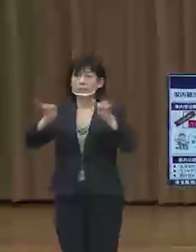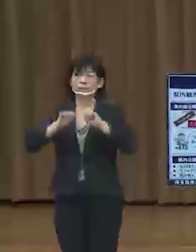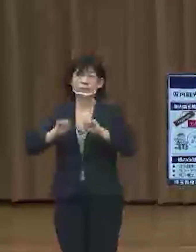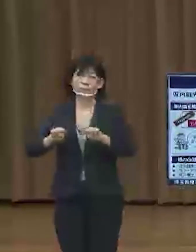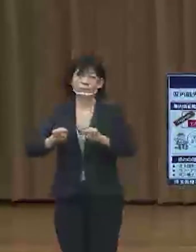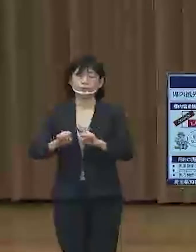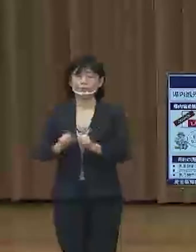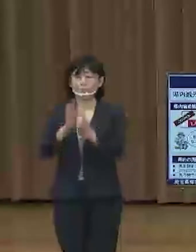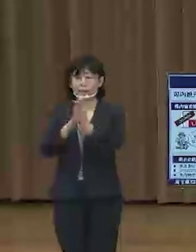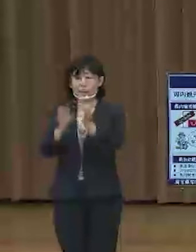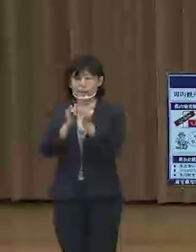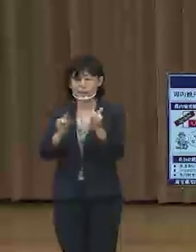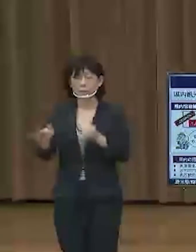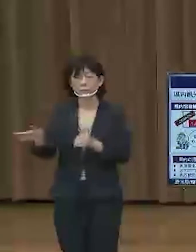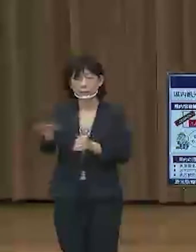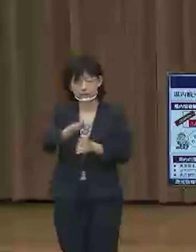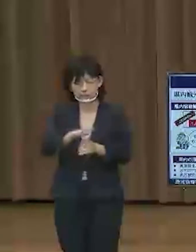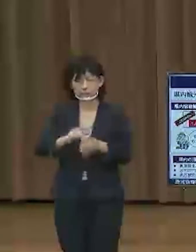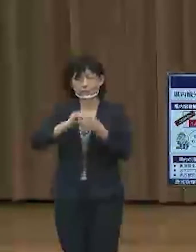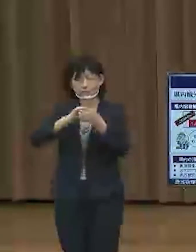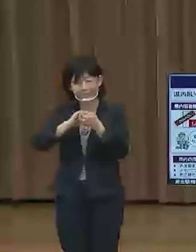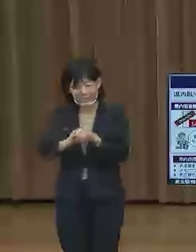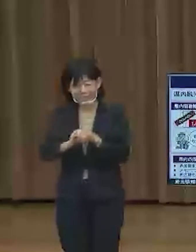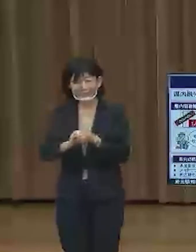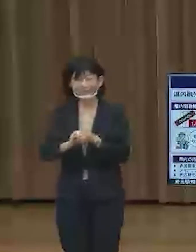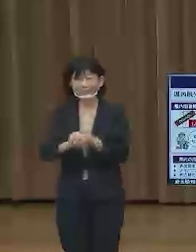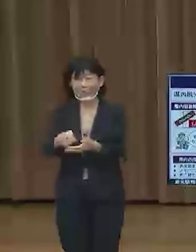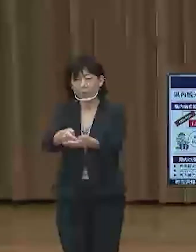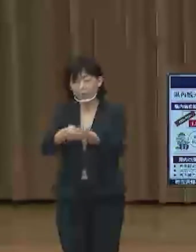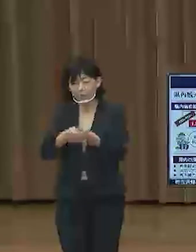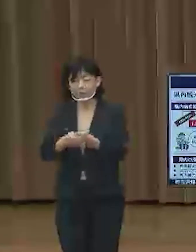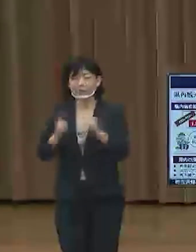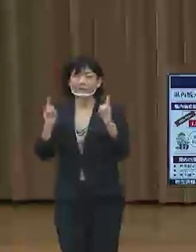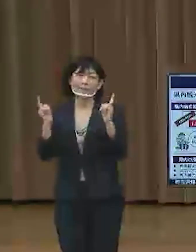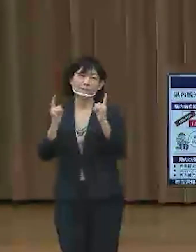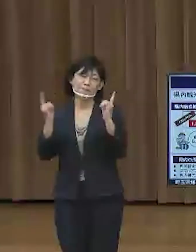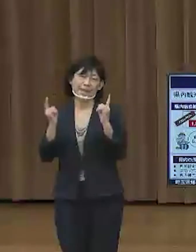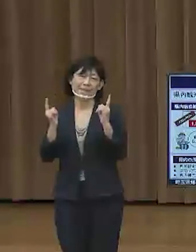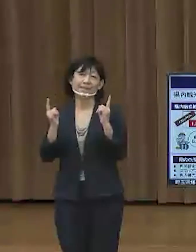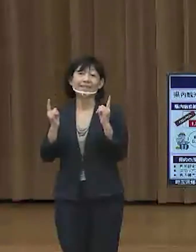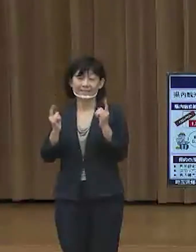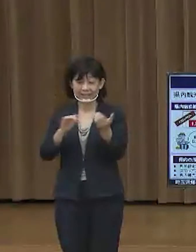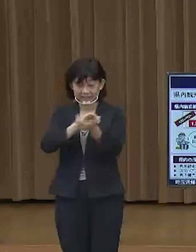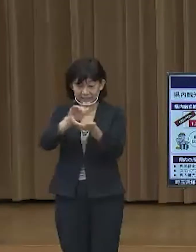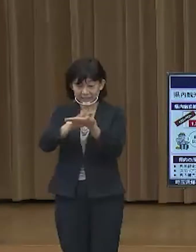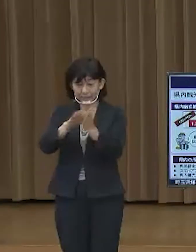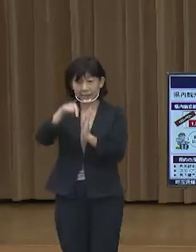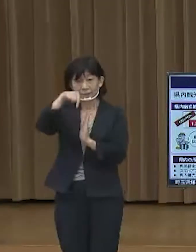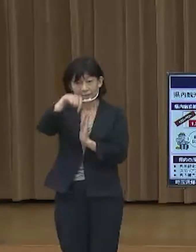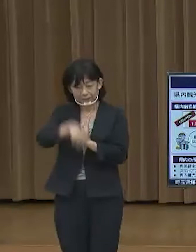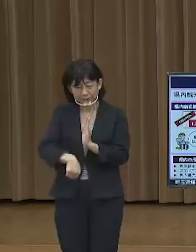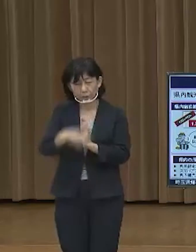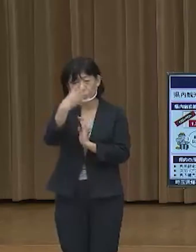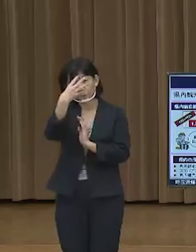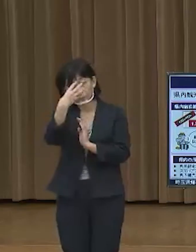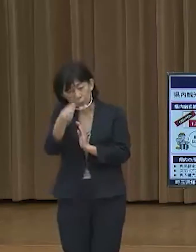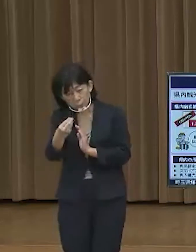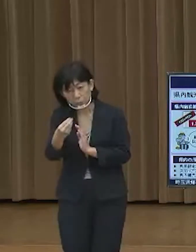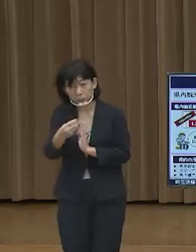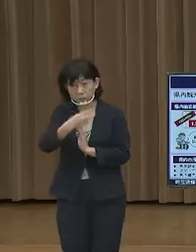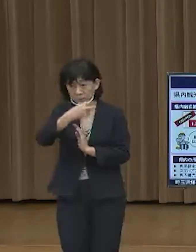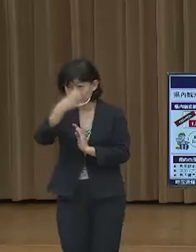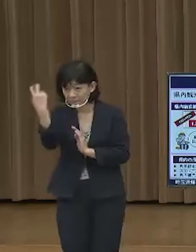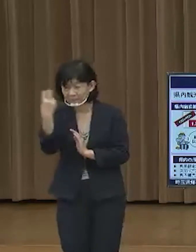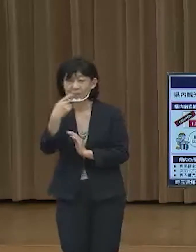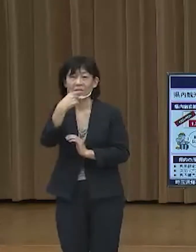県民の皆様にはぜひお得なキャンペーンを利用していただき、県内の魅力を再発見していただきたい